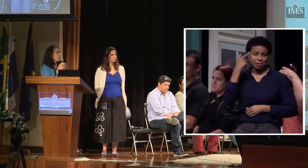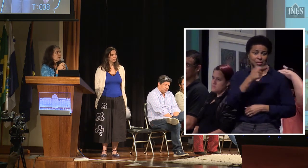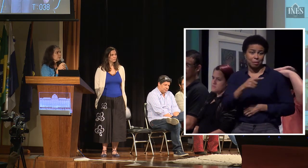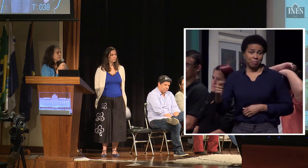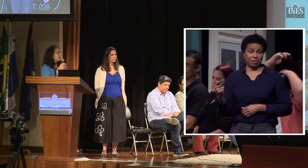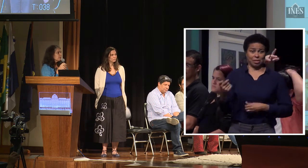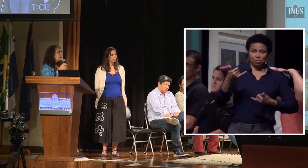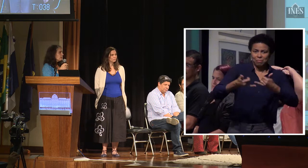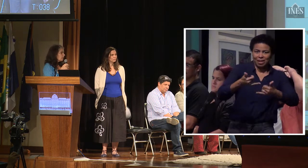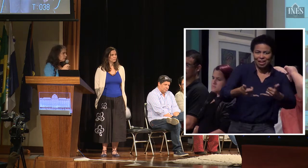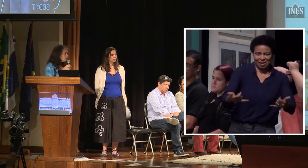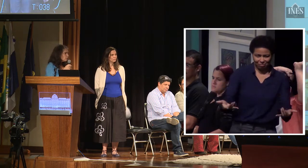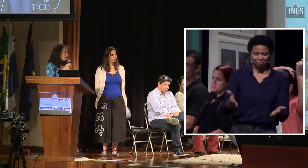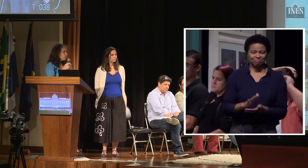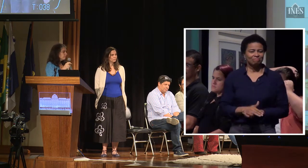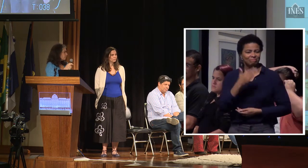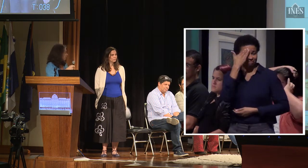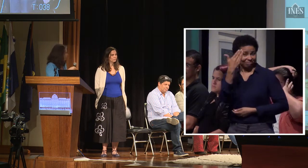jornada. Agradeço, então.